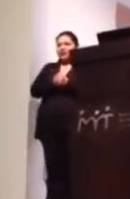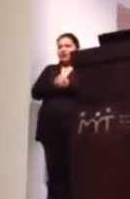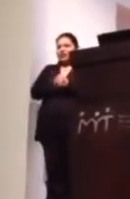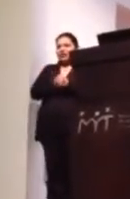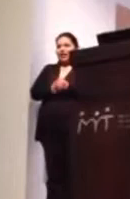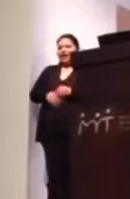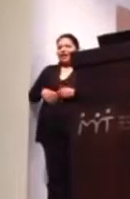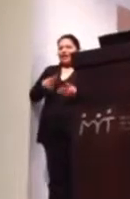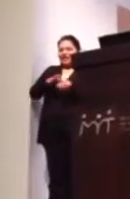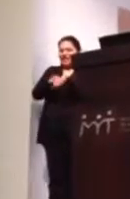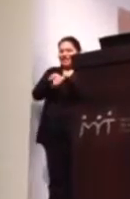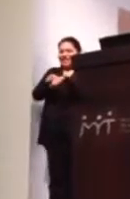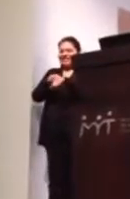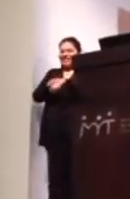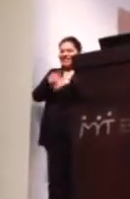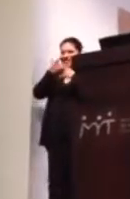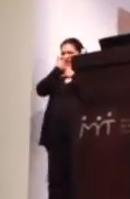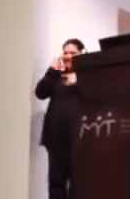chones.